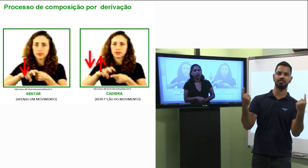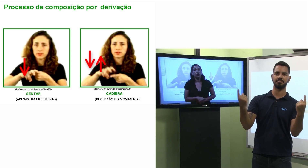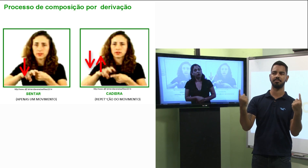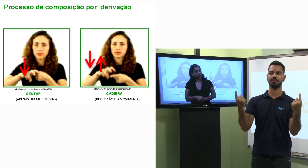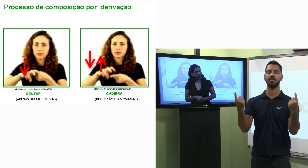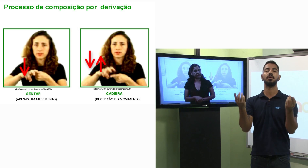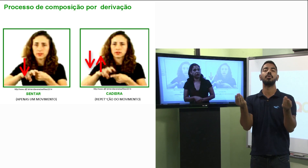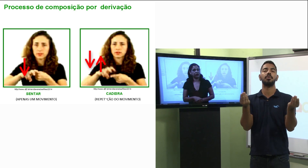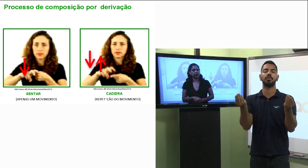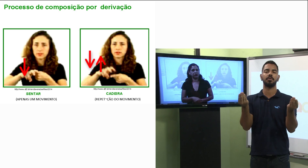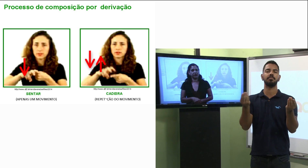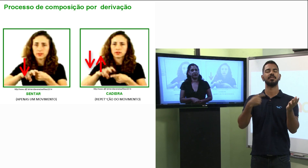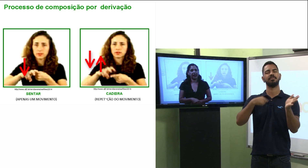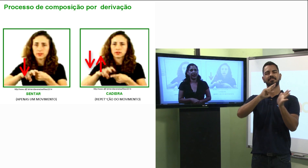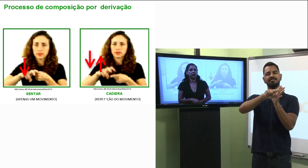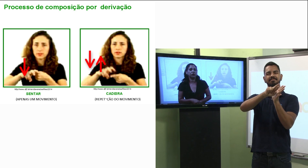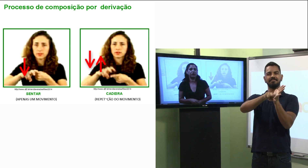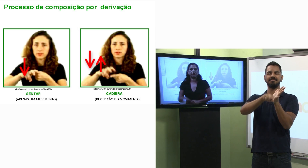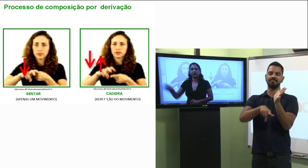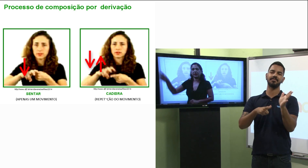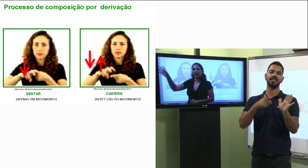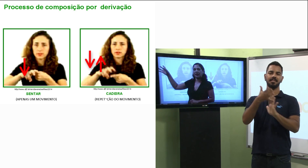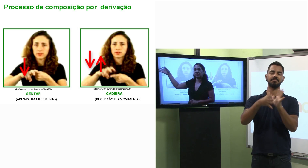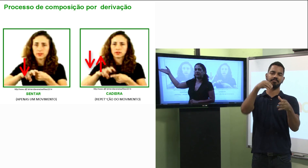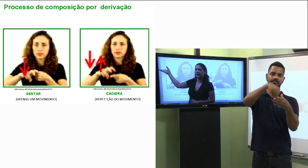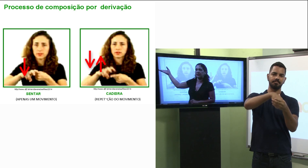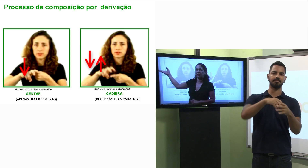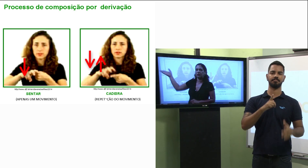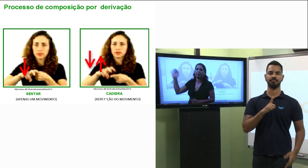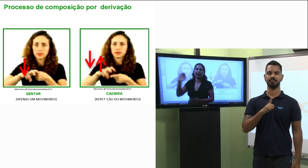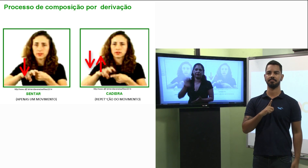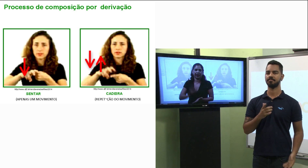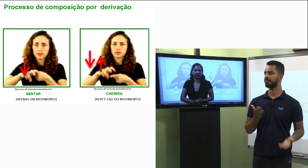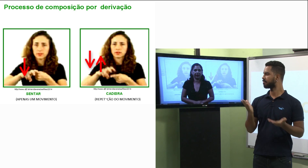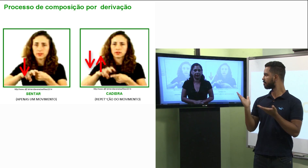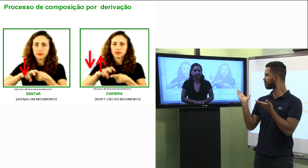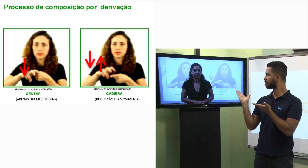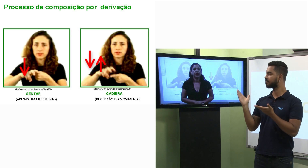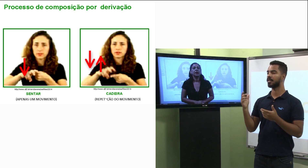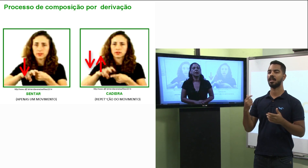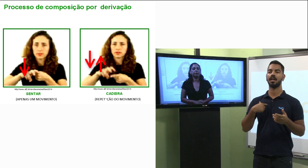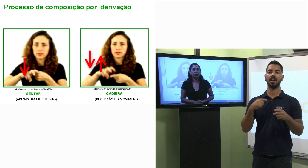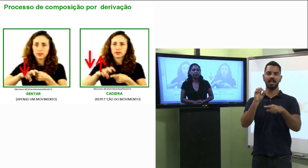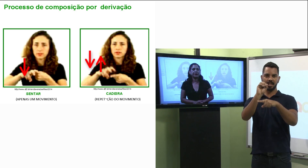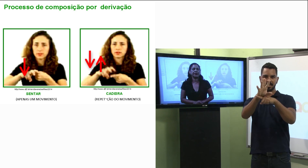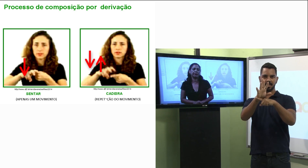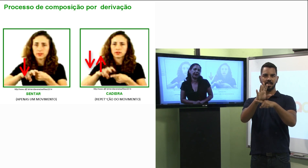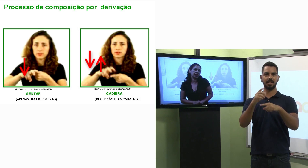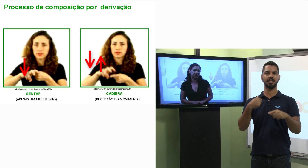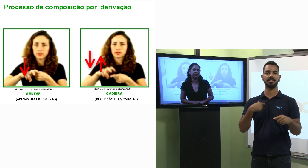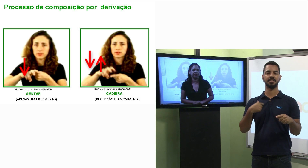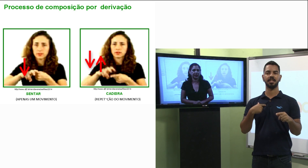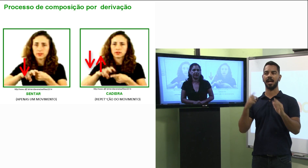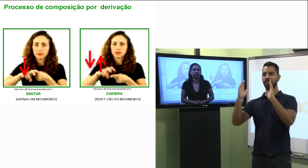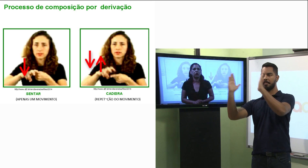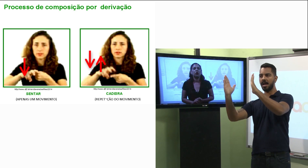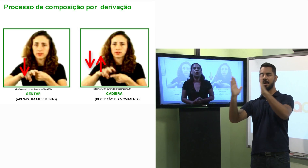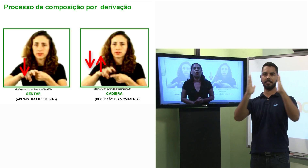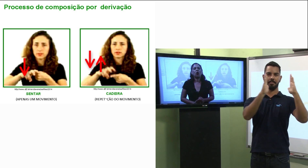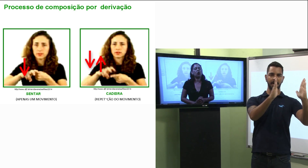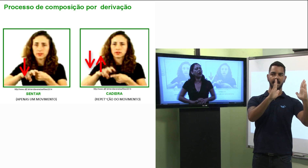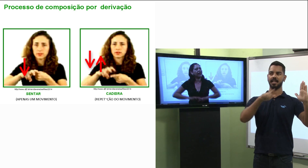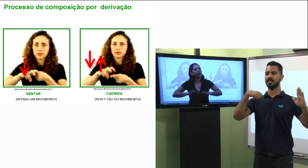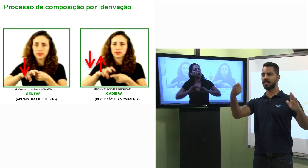nome. Vocês estão vendo nesse slide o verbo sentar se diferenciando da palavra cadeira. E podem perceber que a